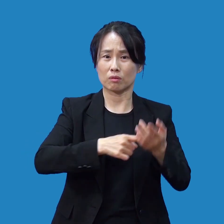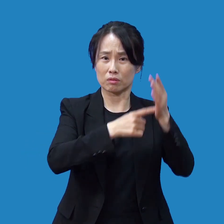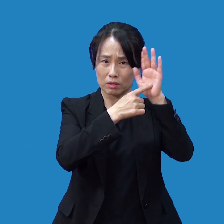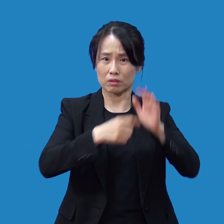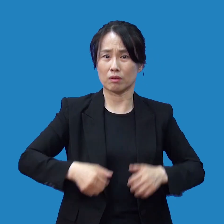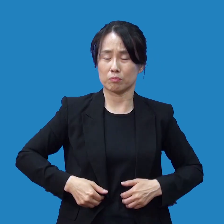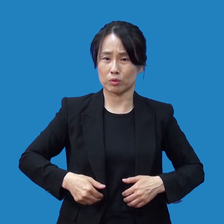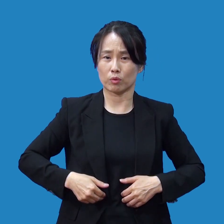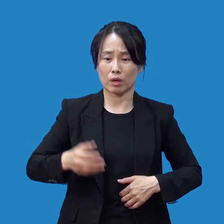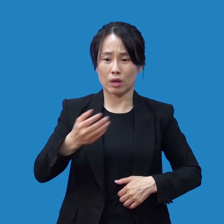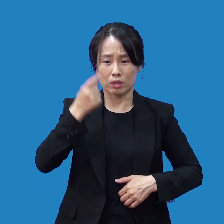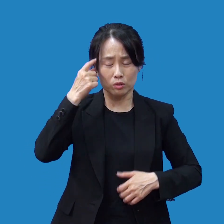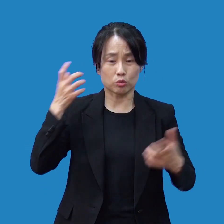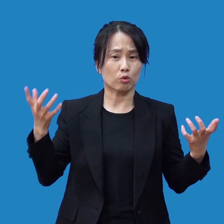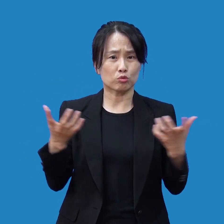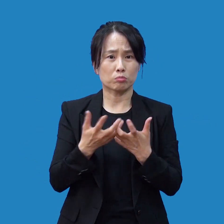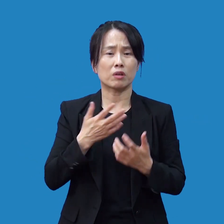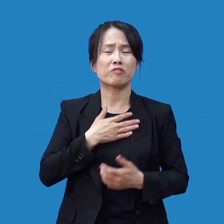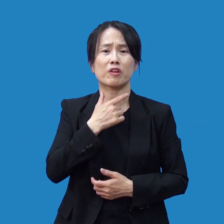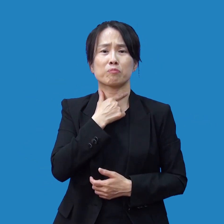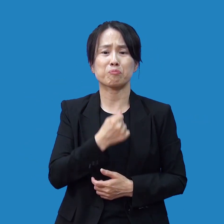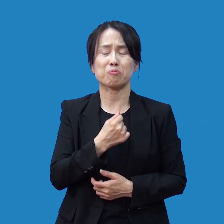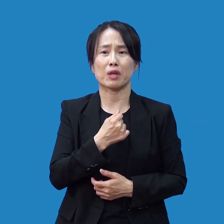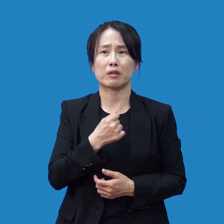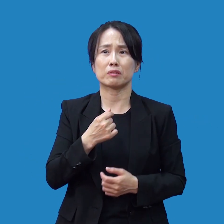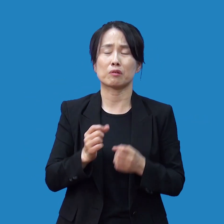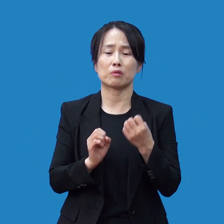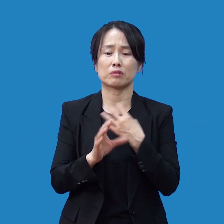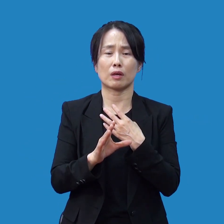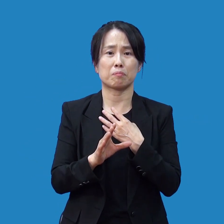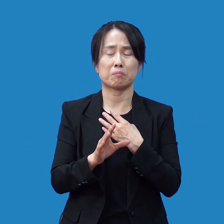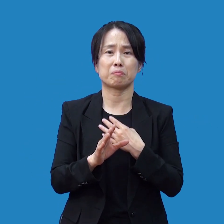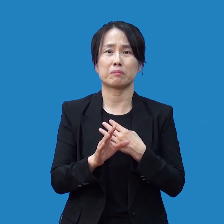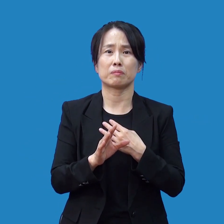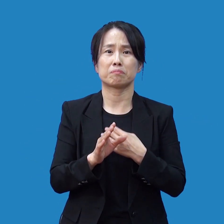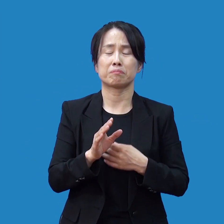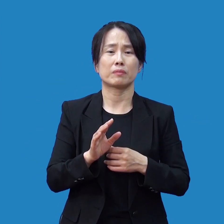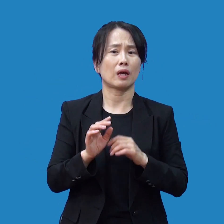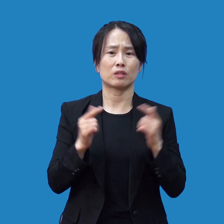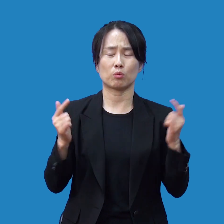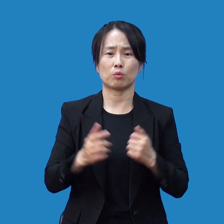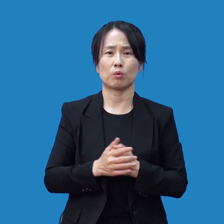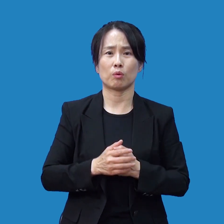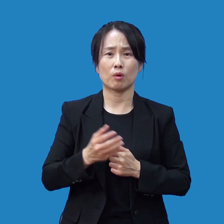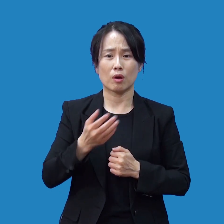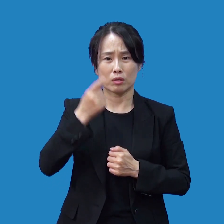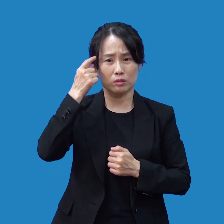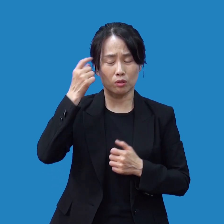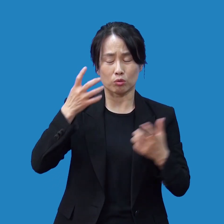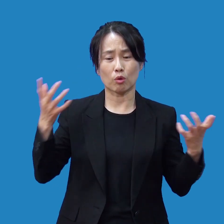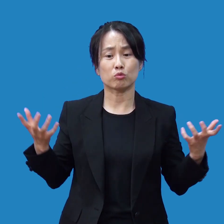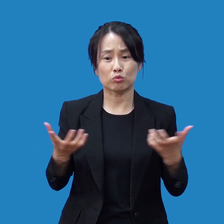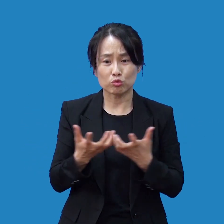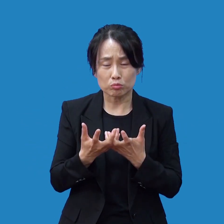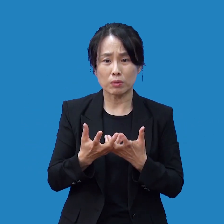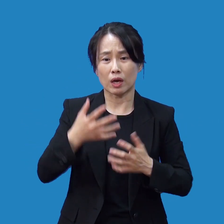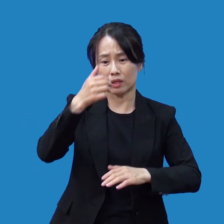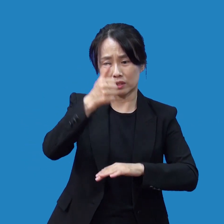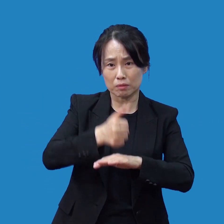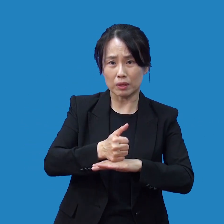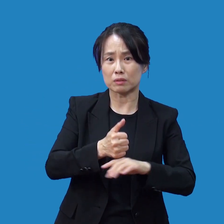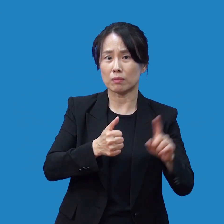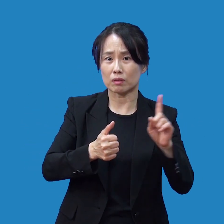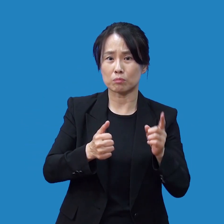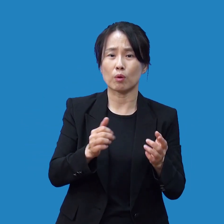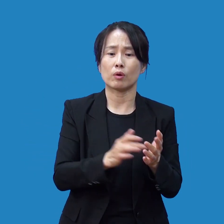체험도 아니고 내 욕망을 채우는 방편이 아닙니다. 성령 충만은 그리스도의 주되심을 나타내고